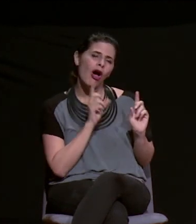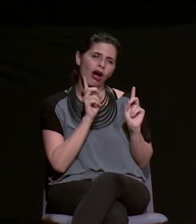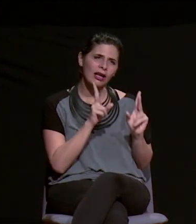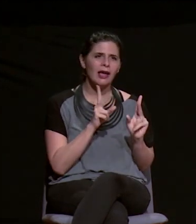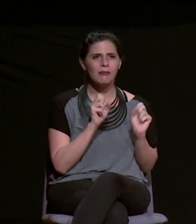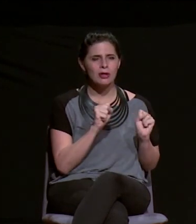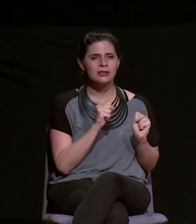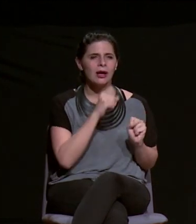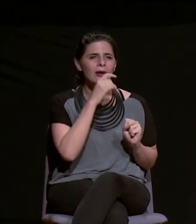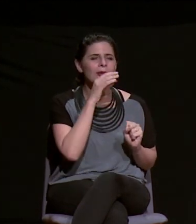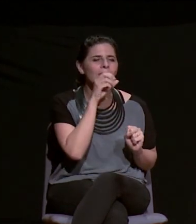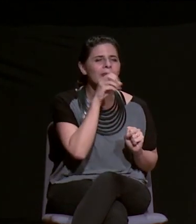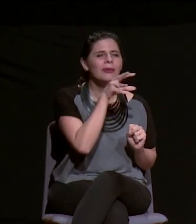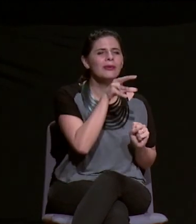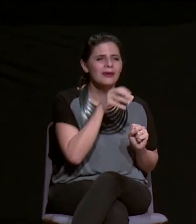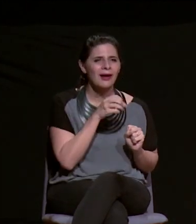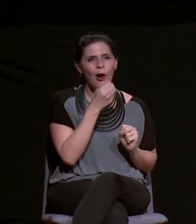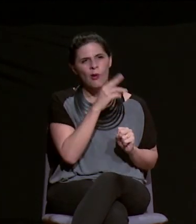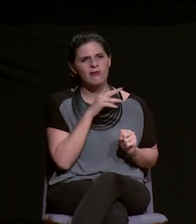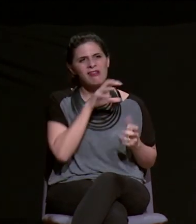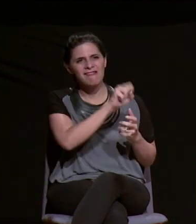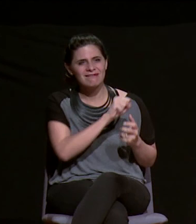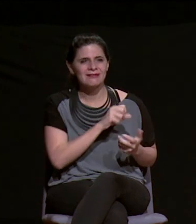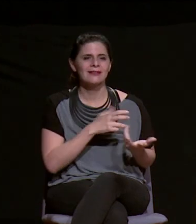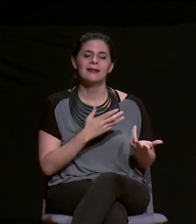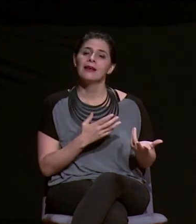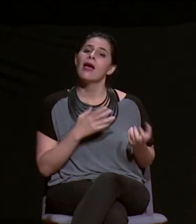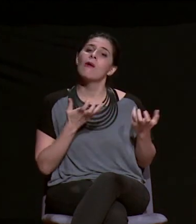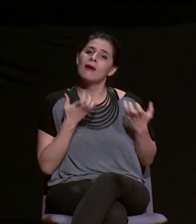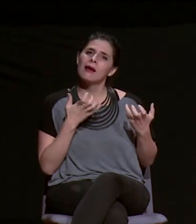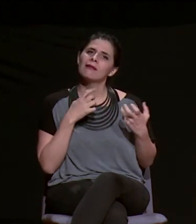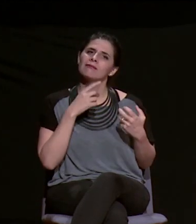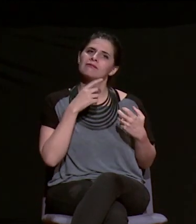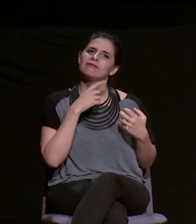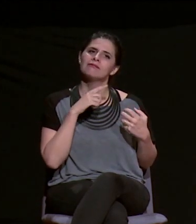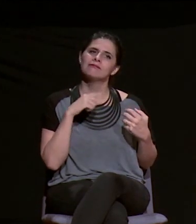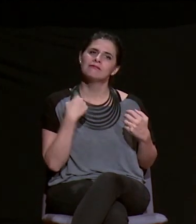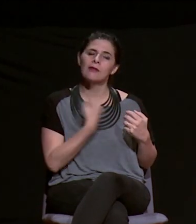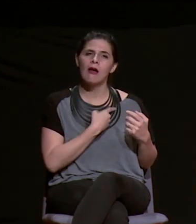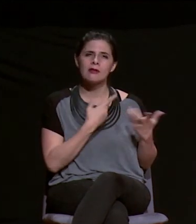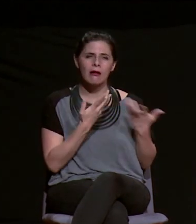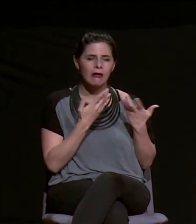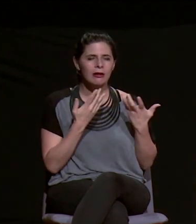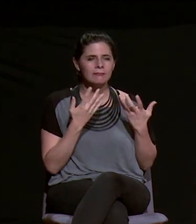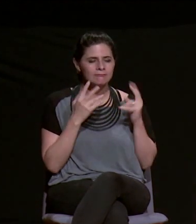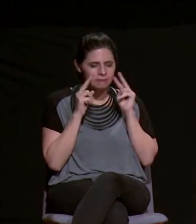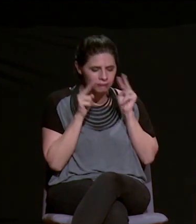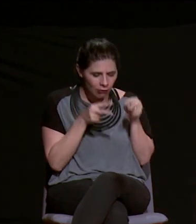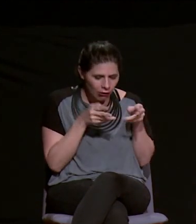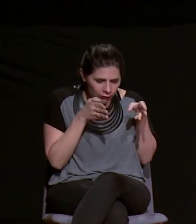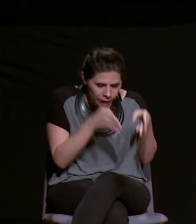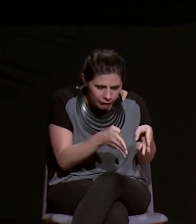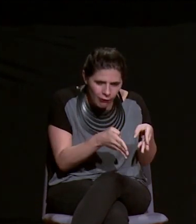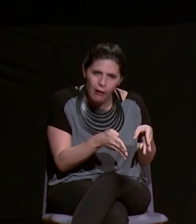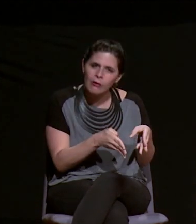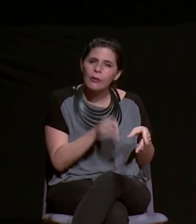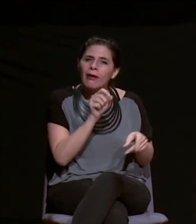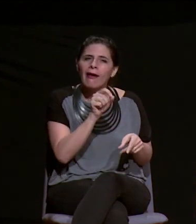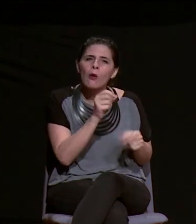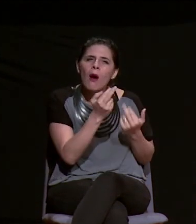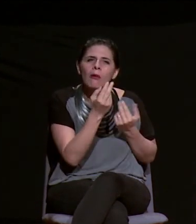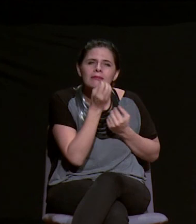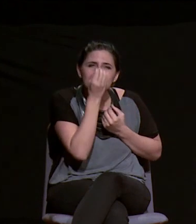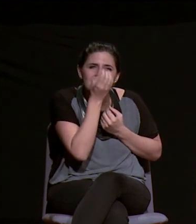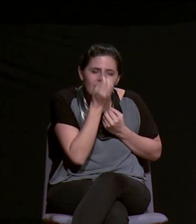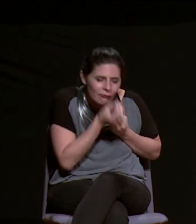Eu queria que a gente se dedicasse ao estudo dessa jardinagem que o Tiago sugeriu para a gente, de como cuidar